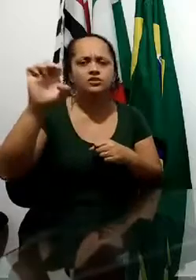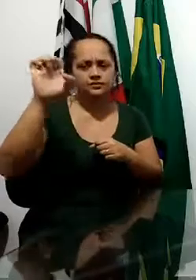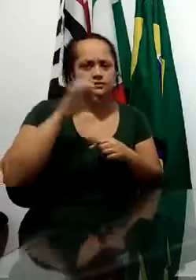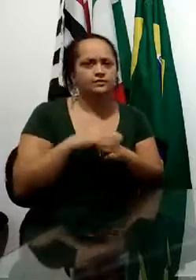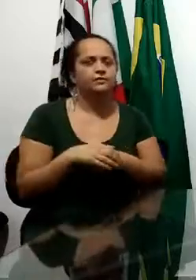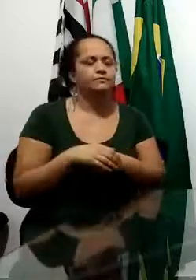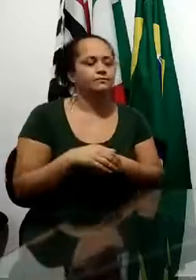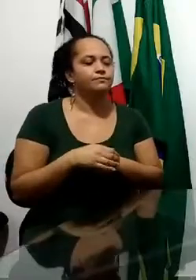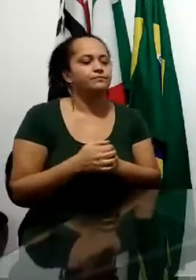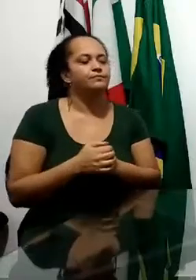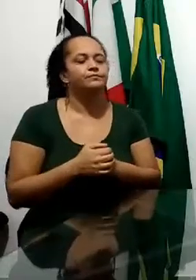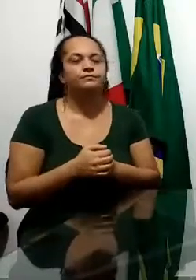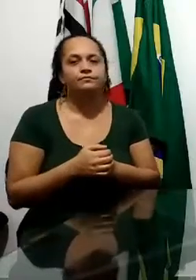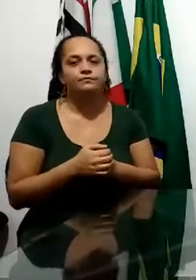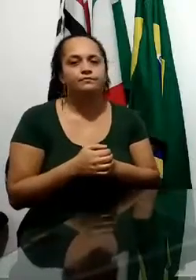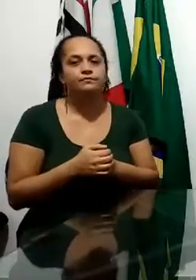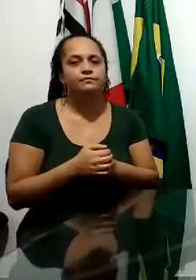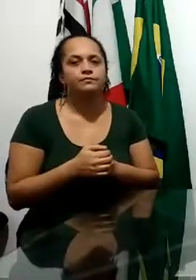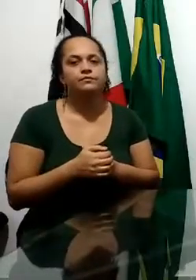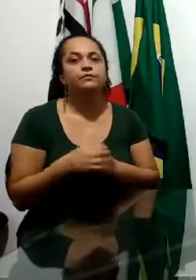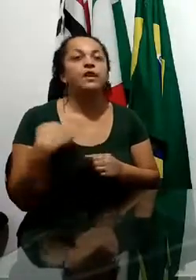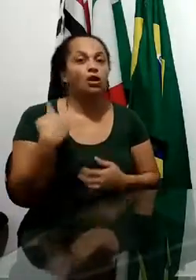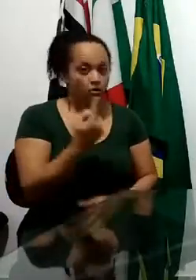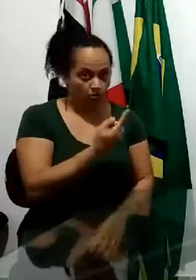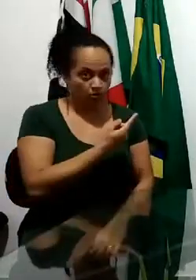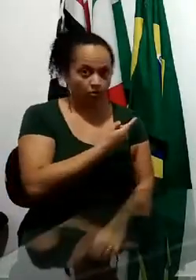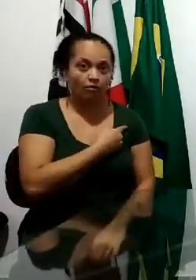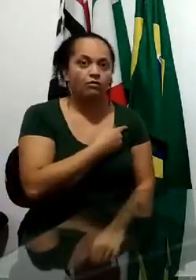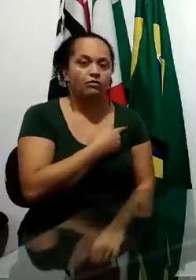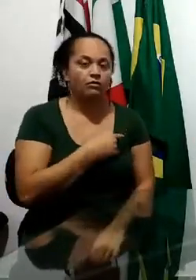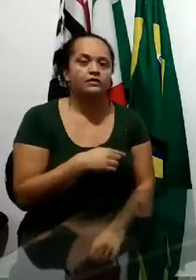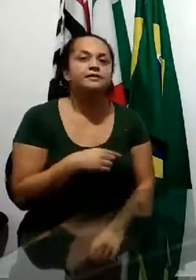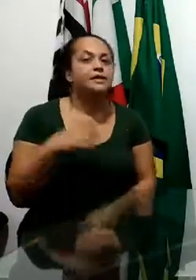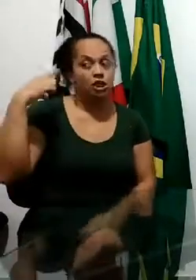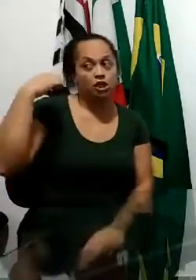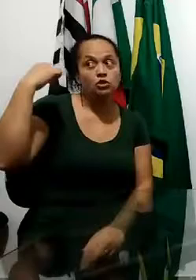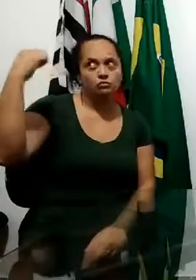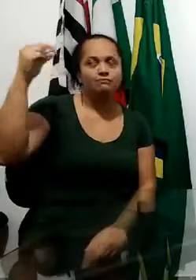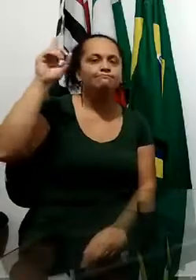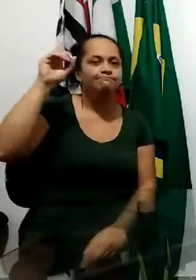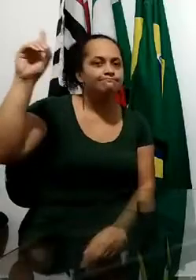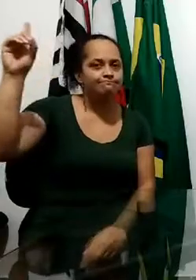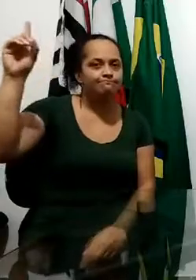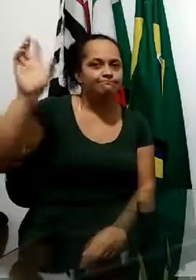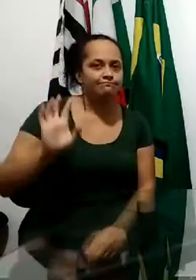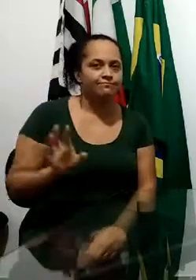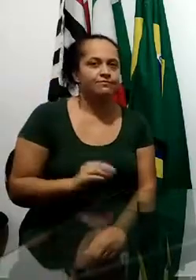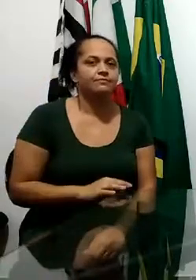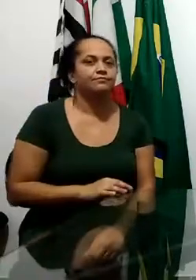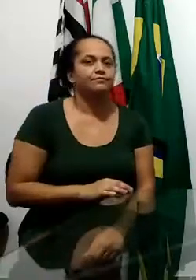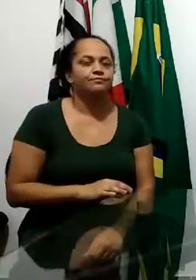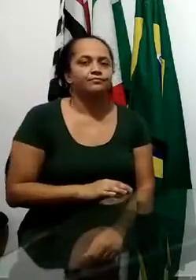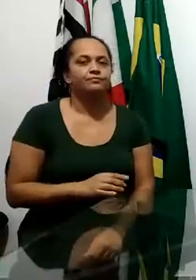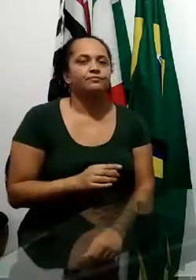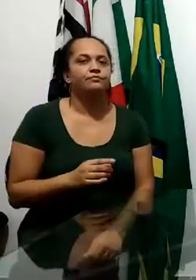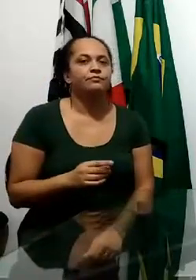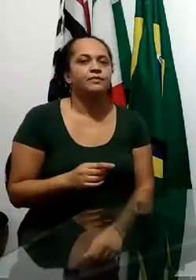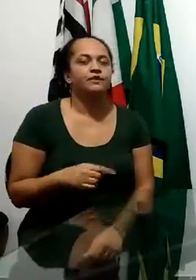nações, né? Veja bem, nós fomos chamados por Deus com uma